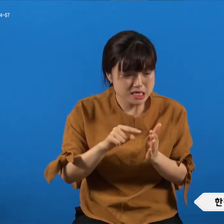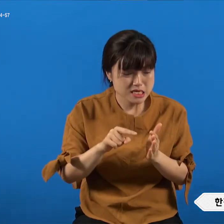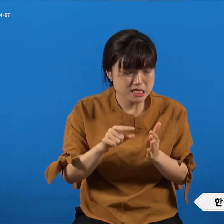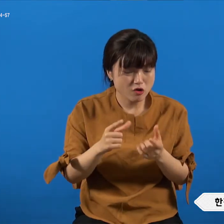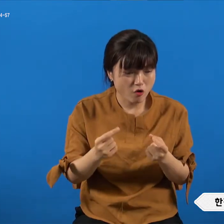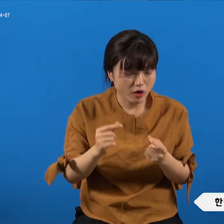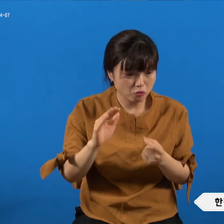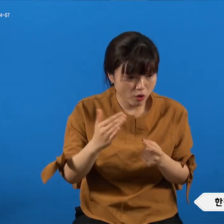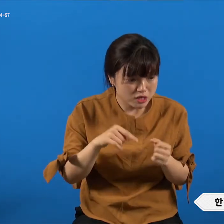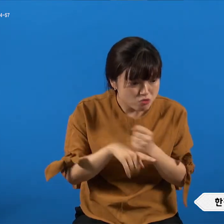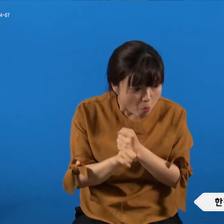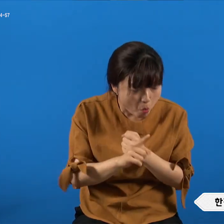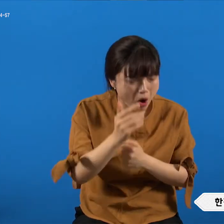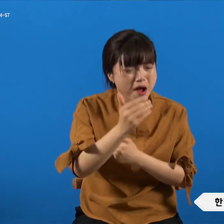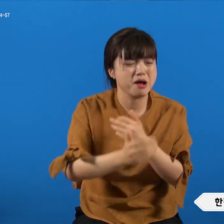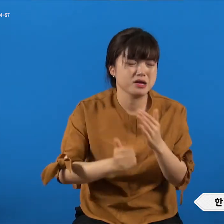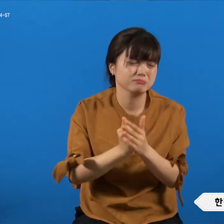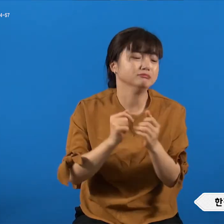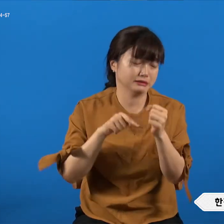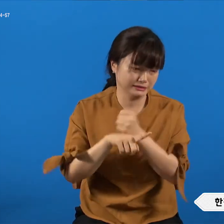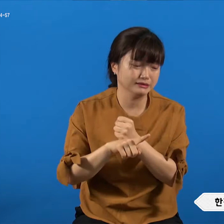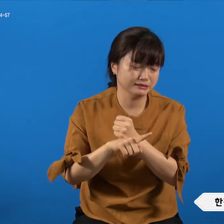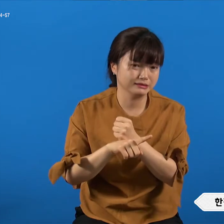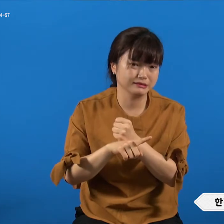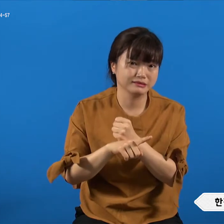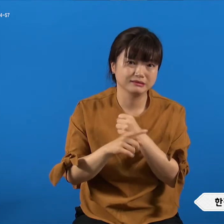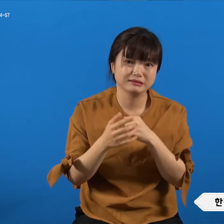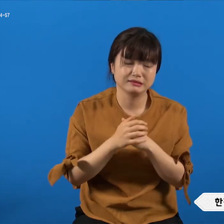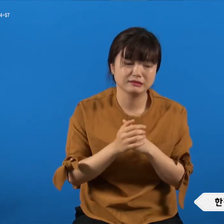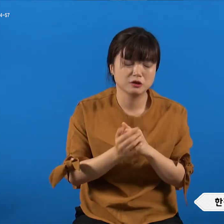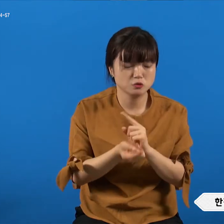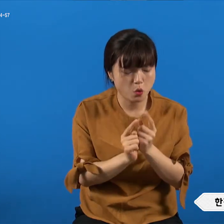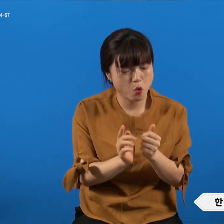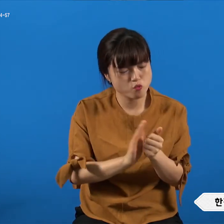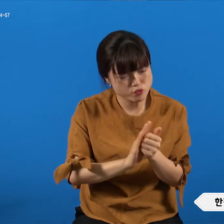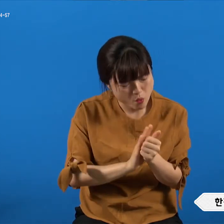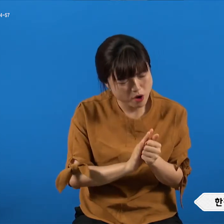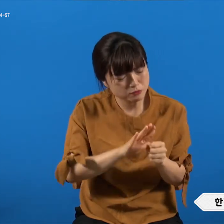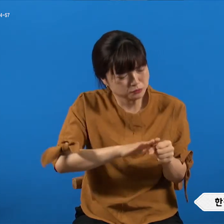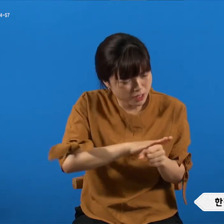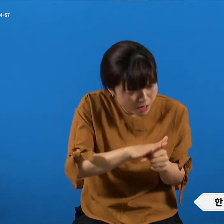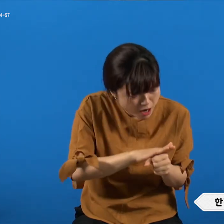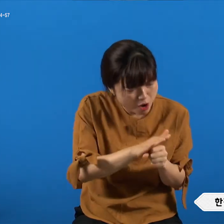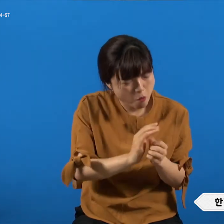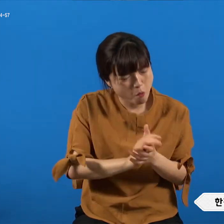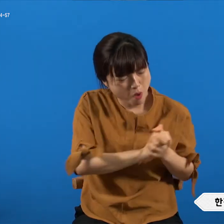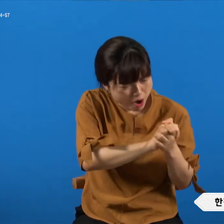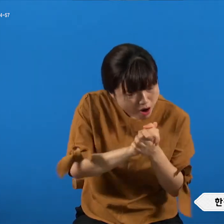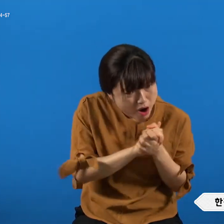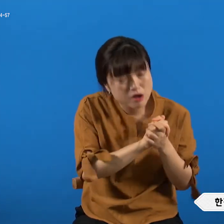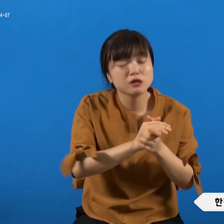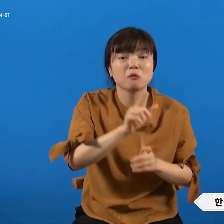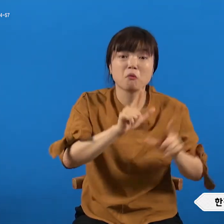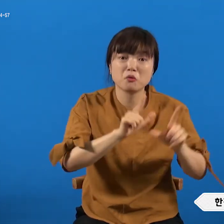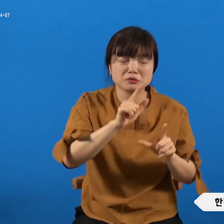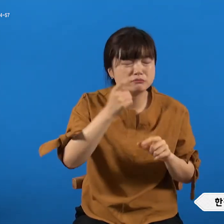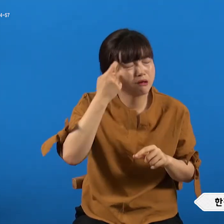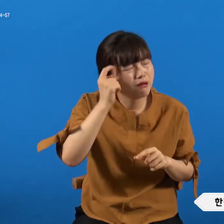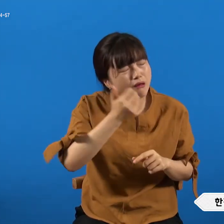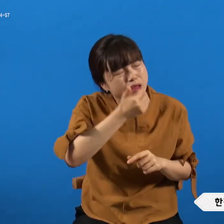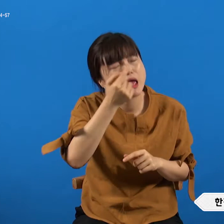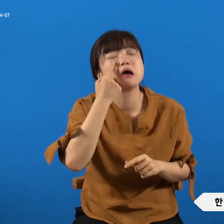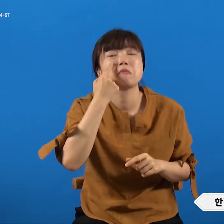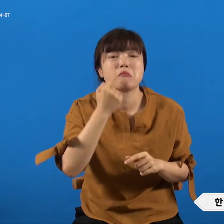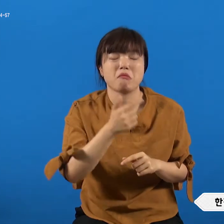뜻이라고 하면서 용서하고 또 서로 위로하고 서로 사랑하고 하는 그 장면은 생각만 해도